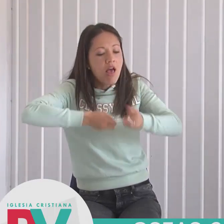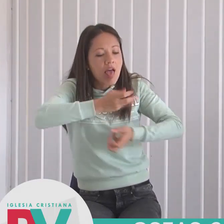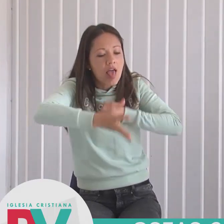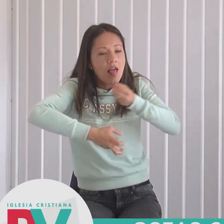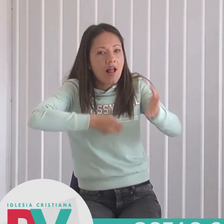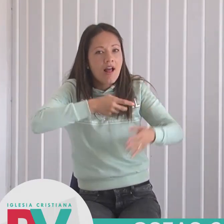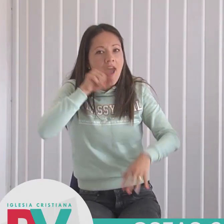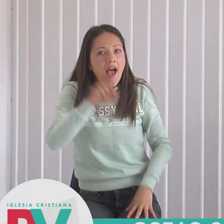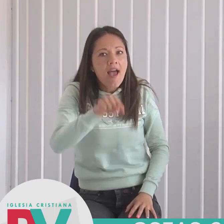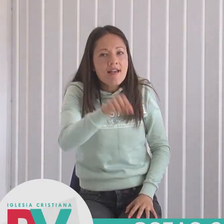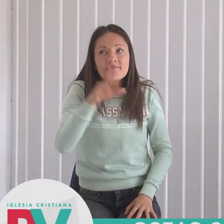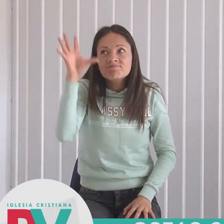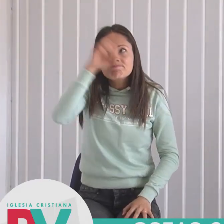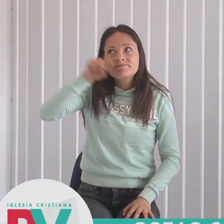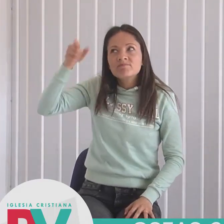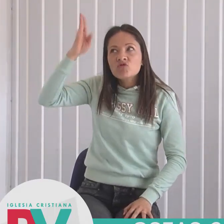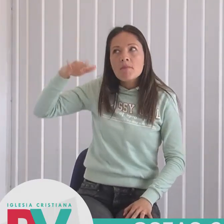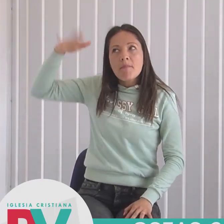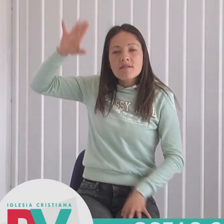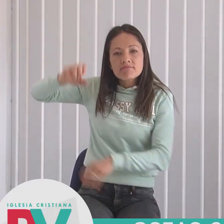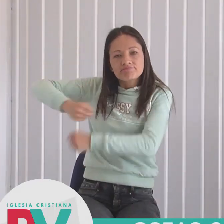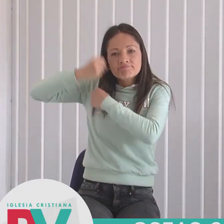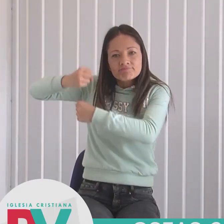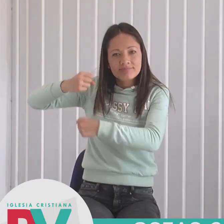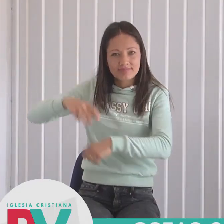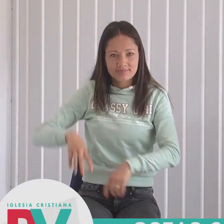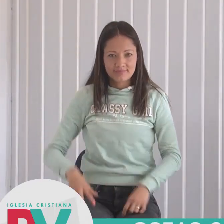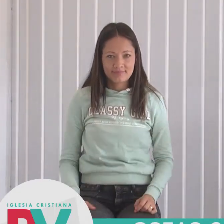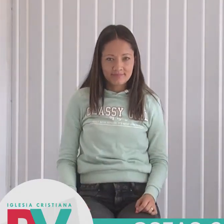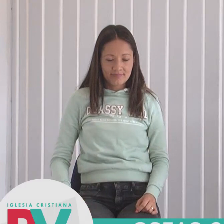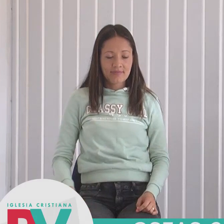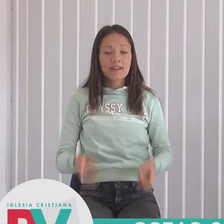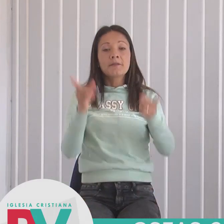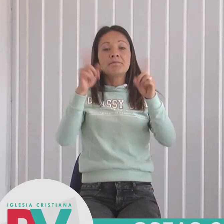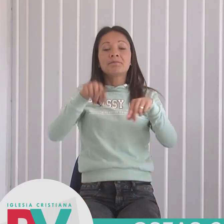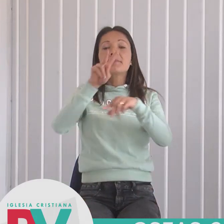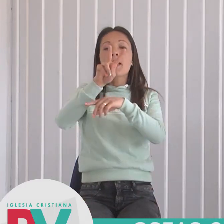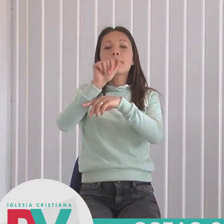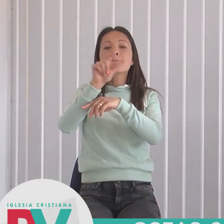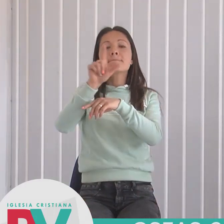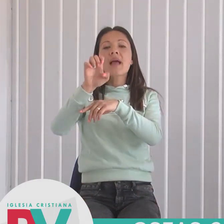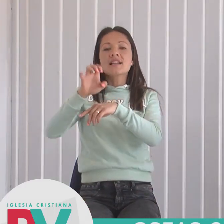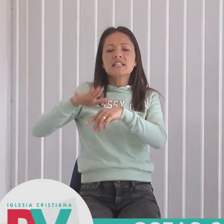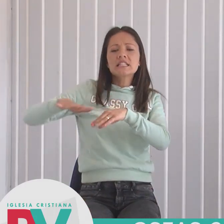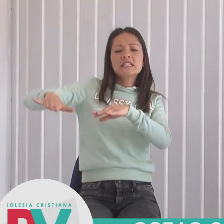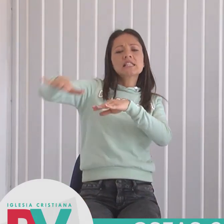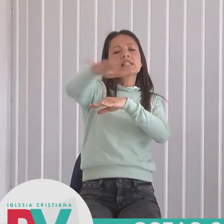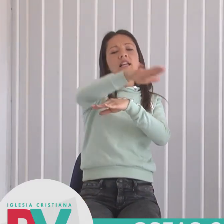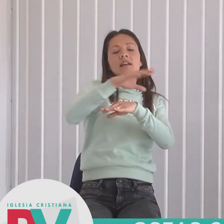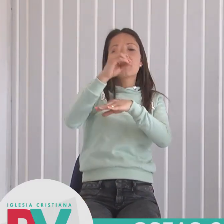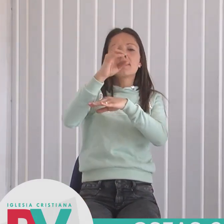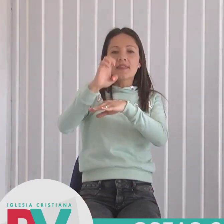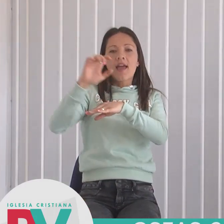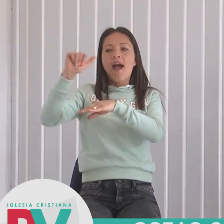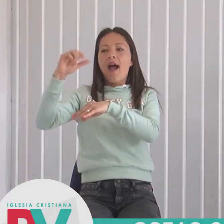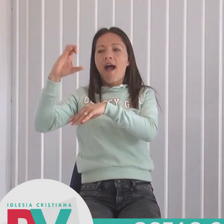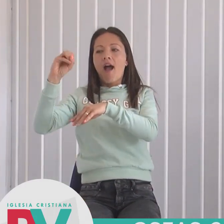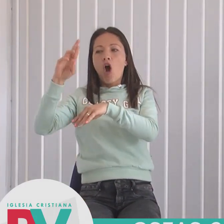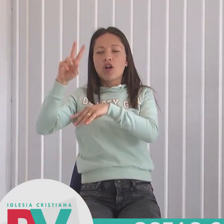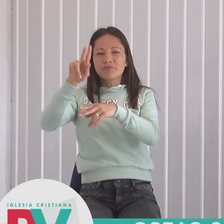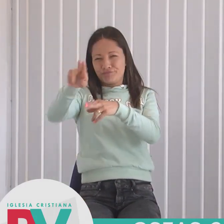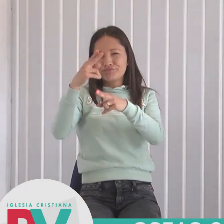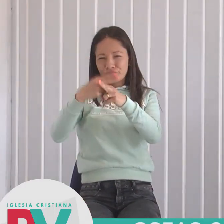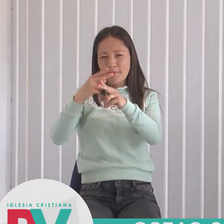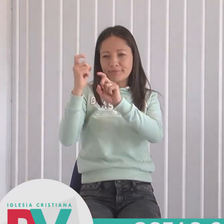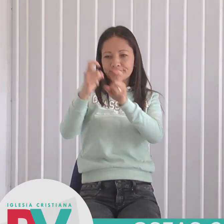decir algo, y el valle de Acor, para que usted lo traduzca fácilmente, es el valle de aflicción, pero no cualquier aflicción,